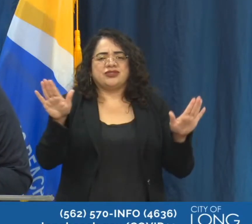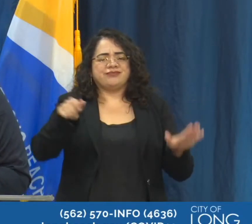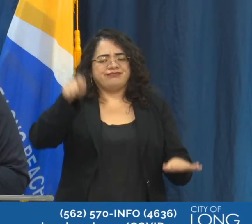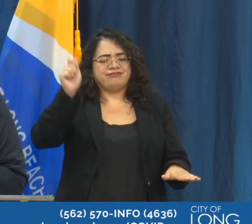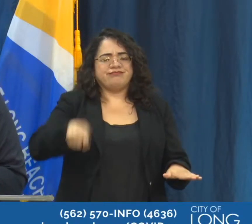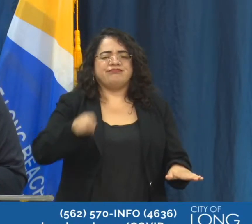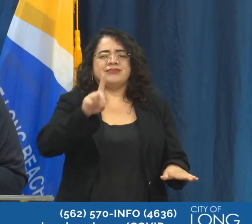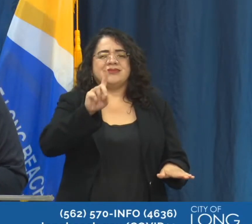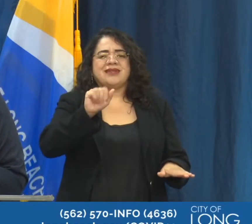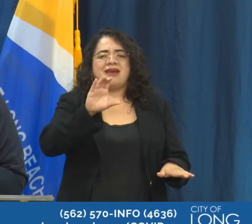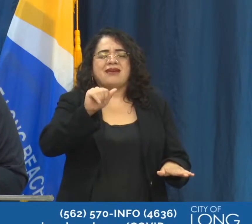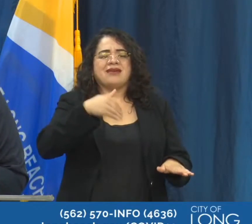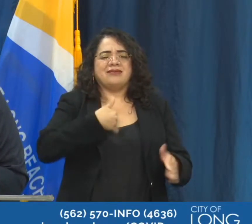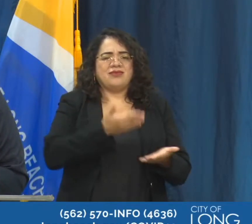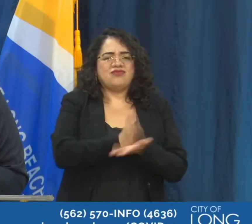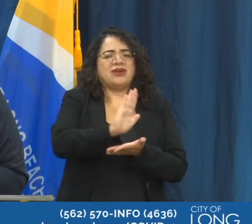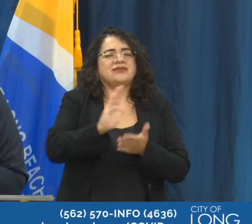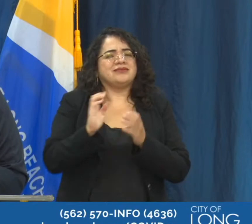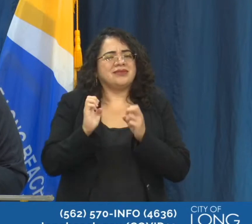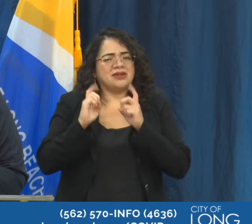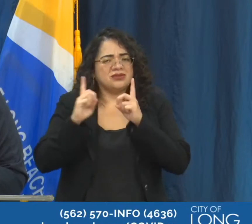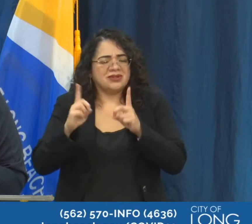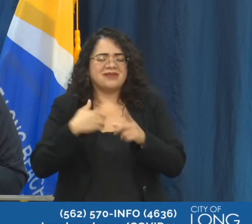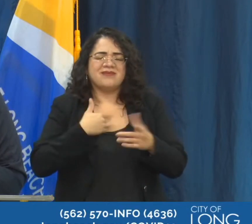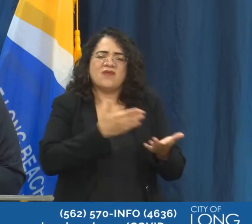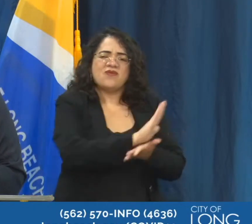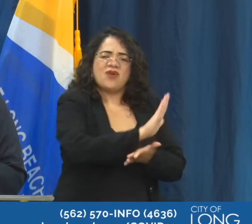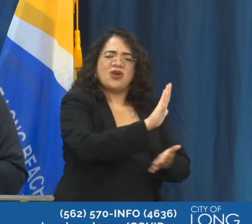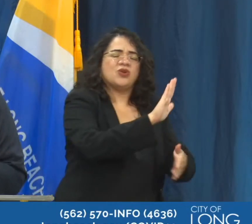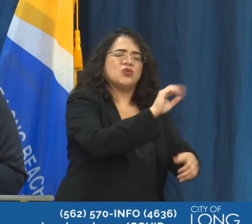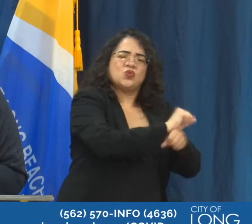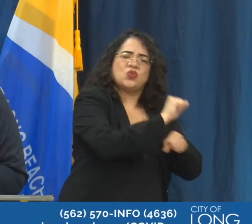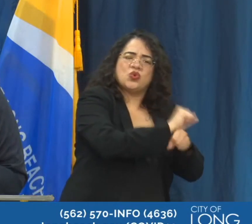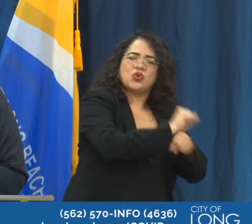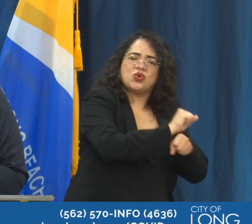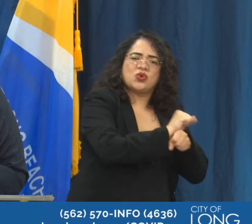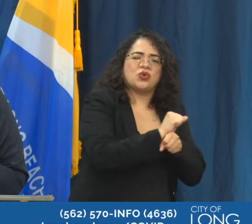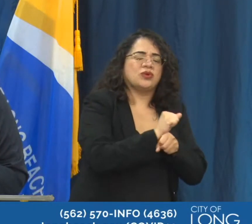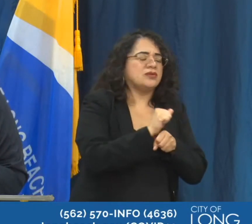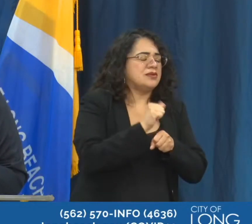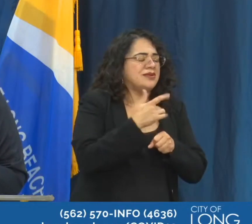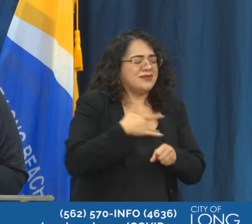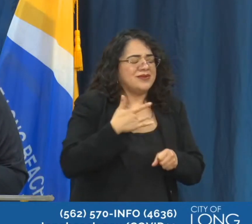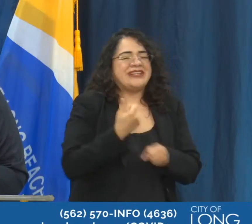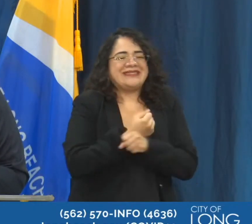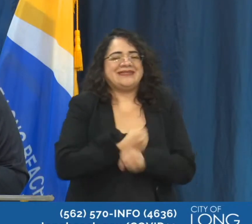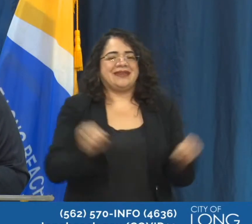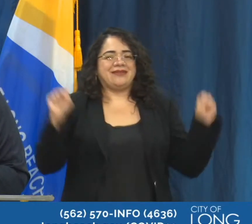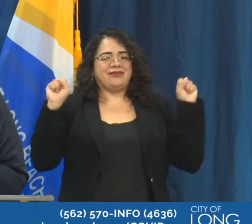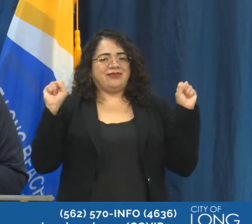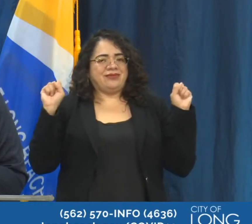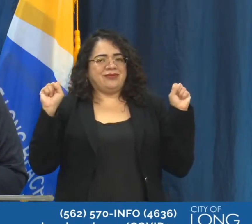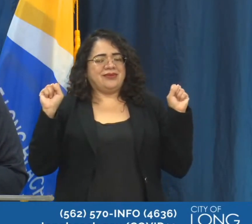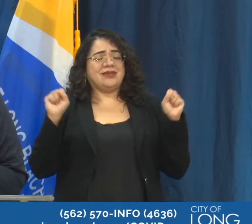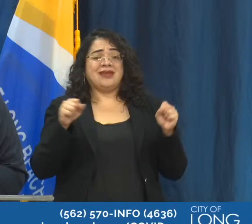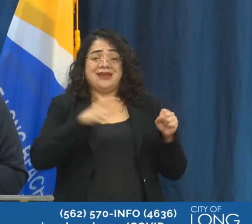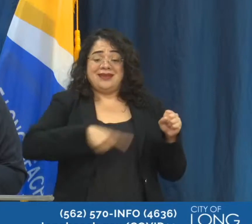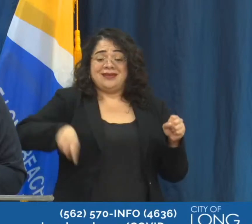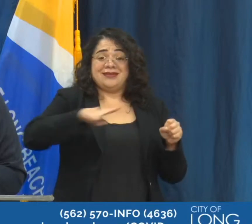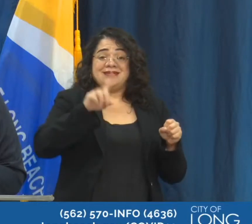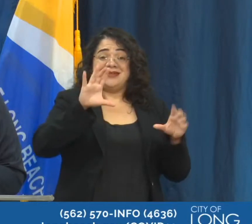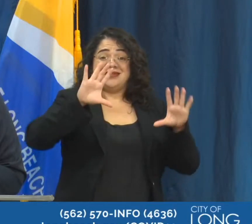aún han luchado incansablemente para ser reconocidos y a nuestros jóvenes de DACA que nunca han perdido la esperanza